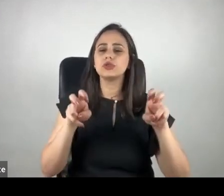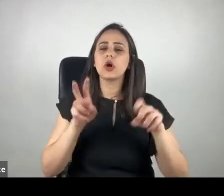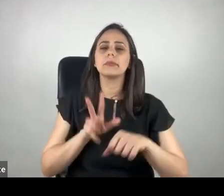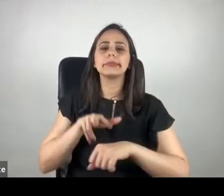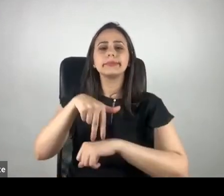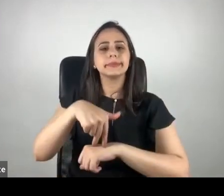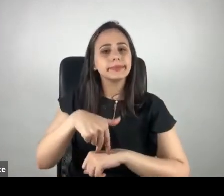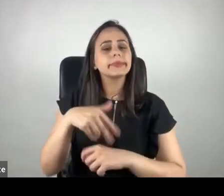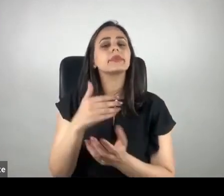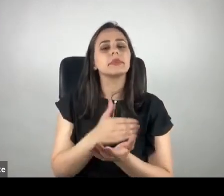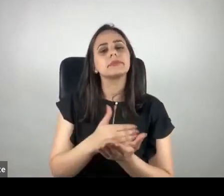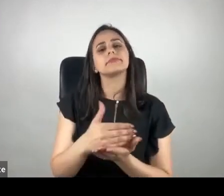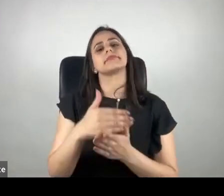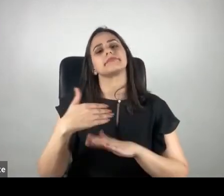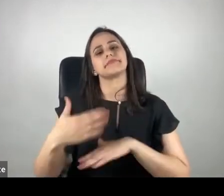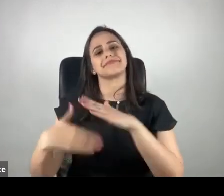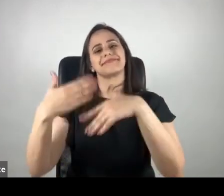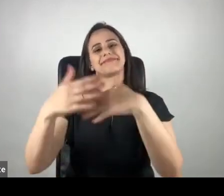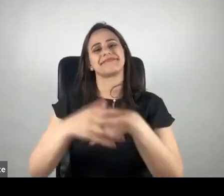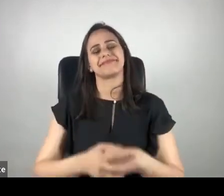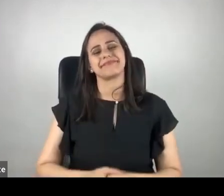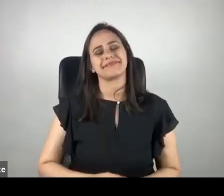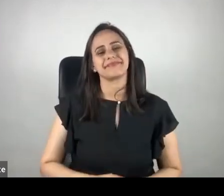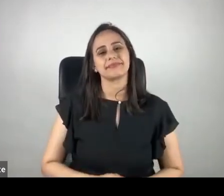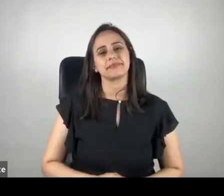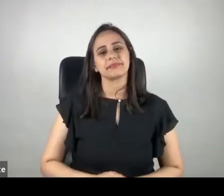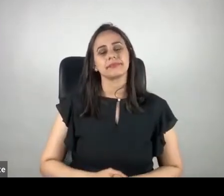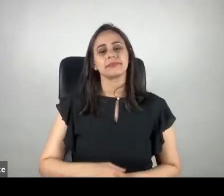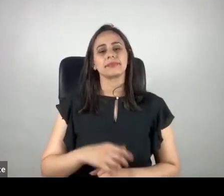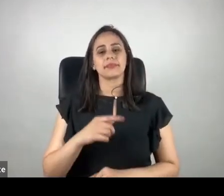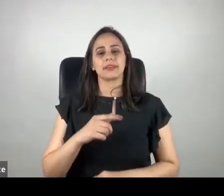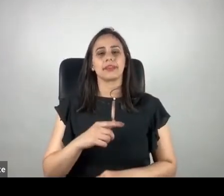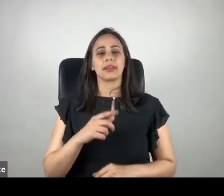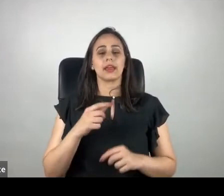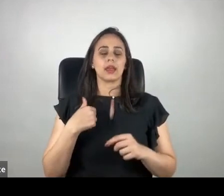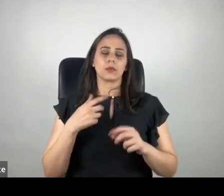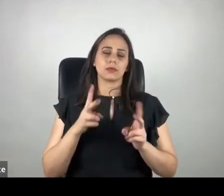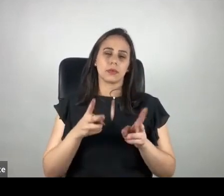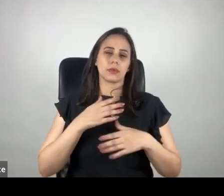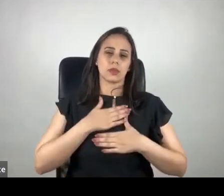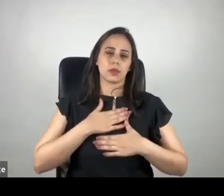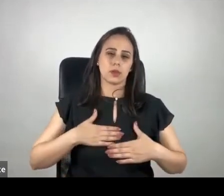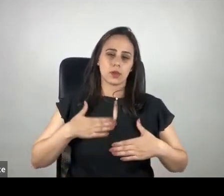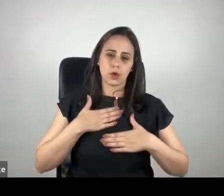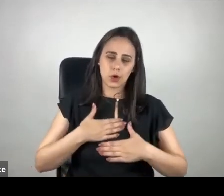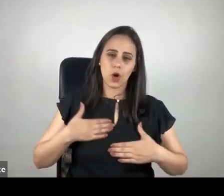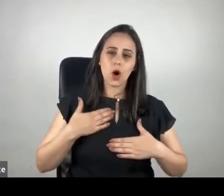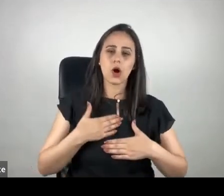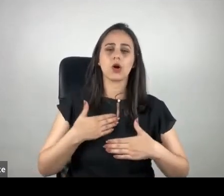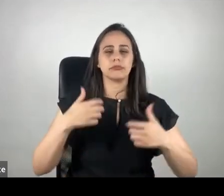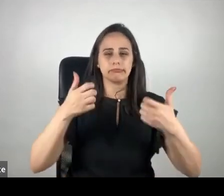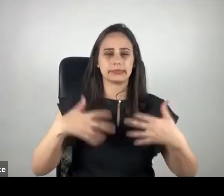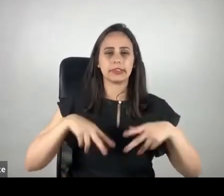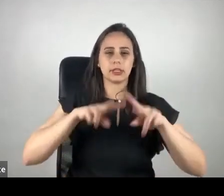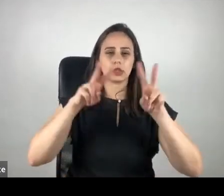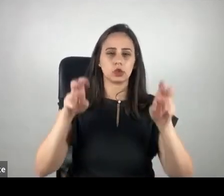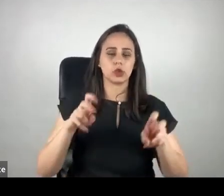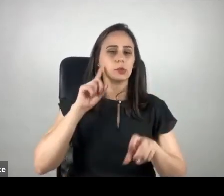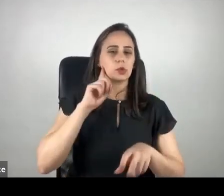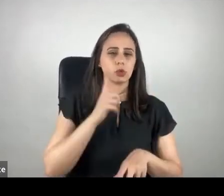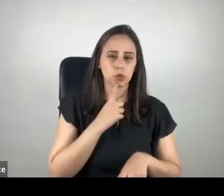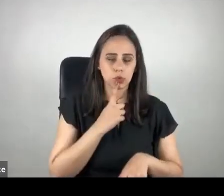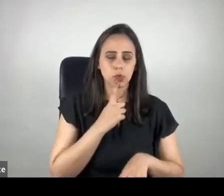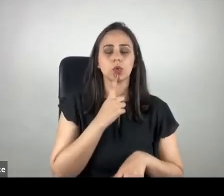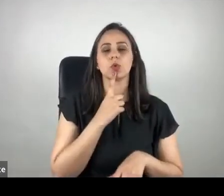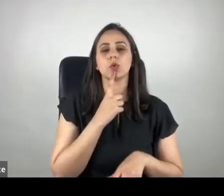se desenvolver. E aí, pegando um gancho, eu gosto de falar como surdo, que depois eu posso dar outros exemplos, os